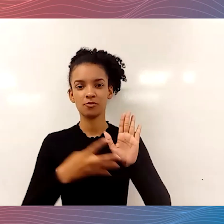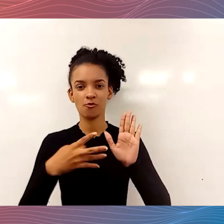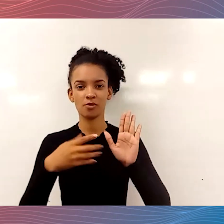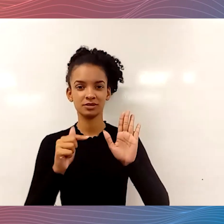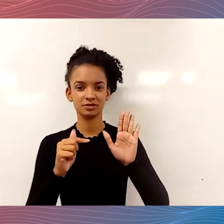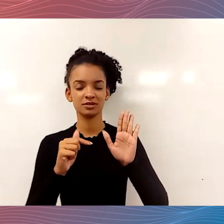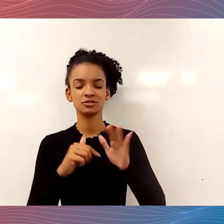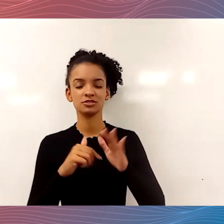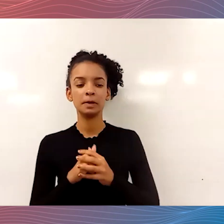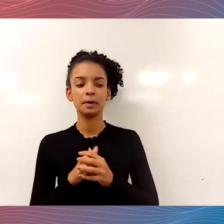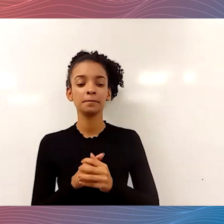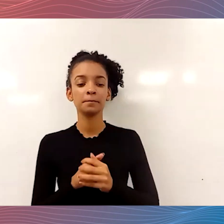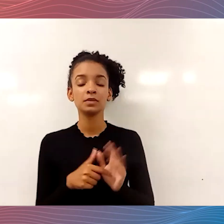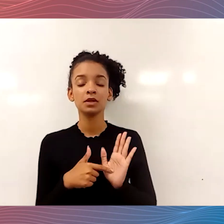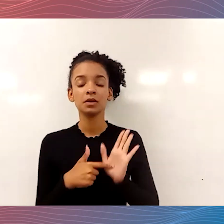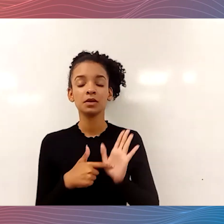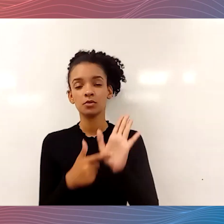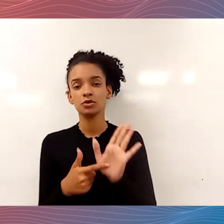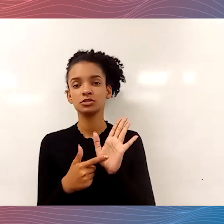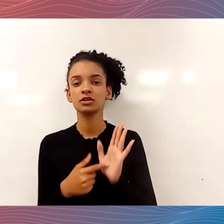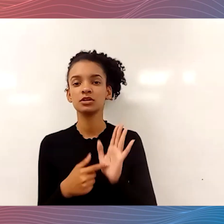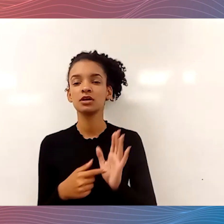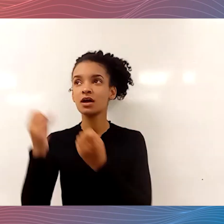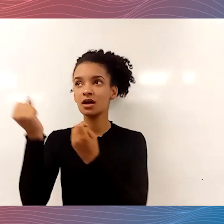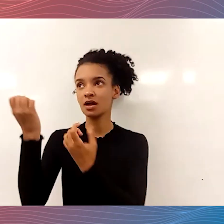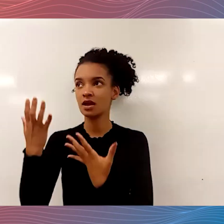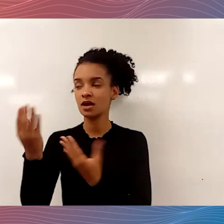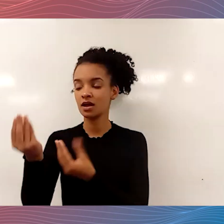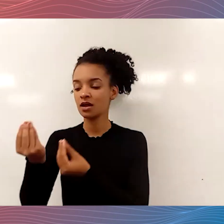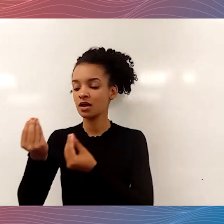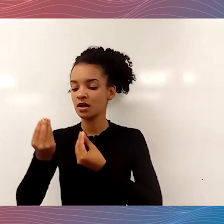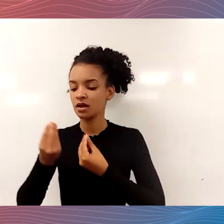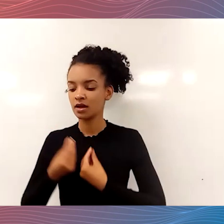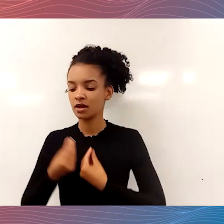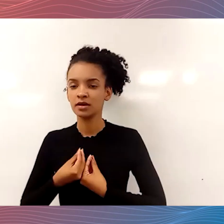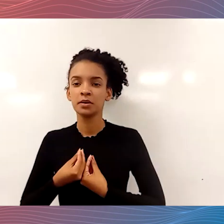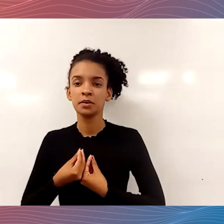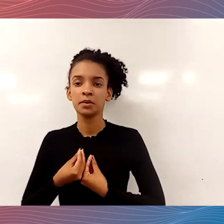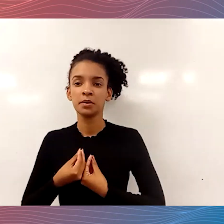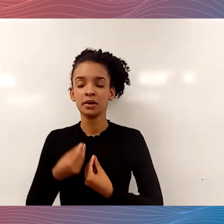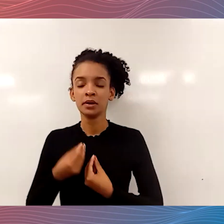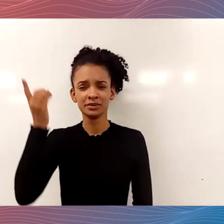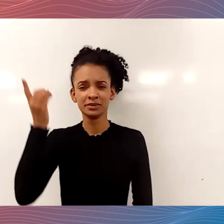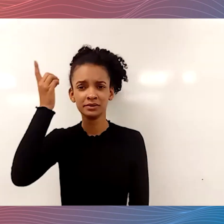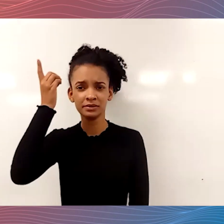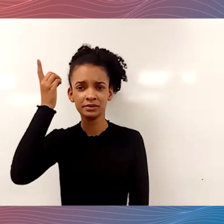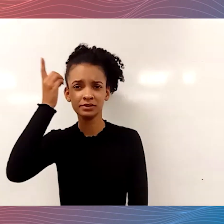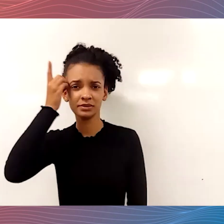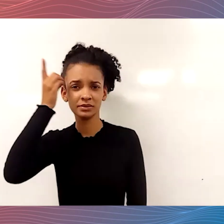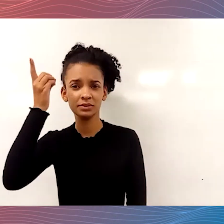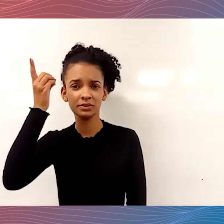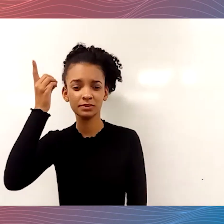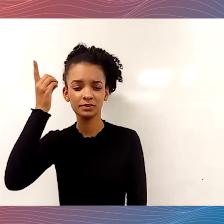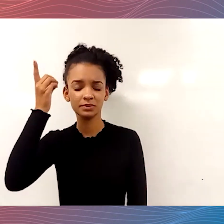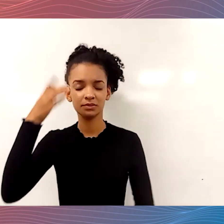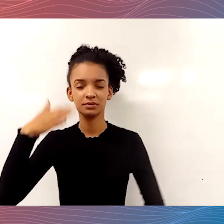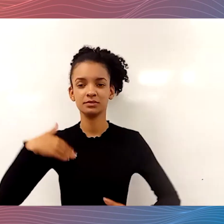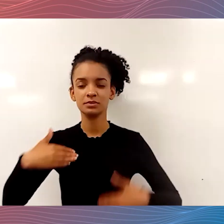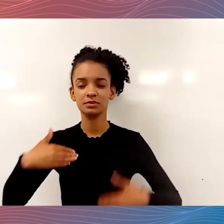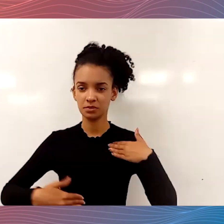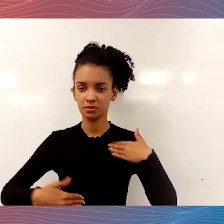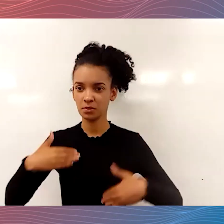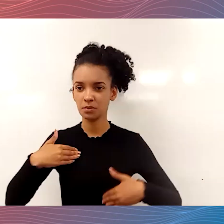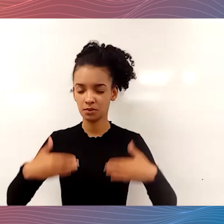o aperfeiçoamento dos seus membros, porque nós somos membros desse corpo. E nós recebemos pela graça dons. Dons é para